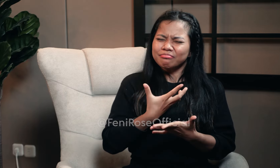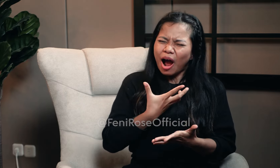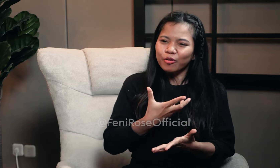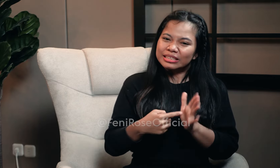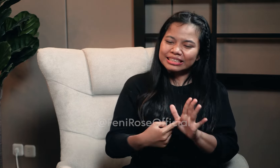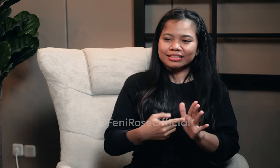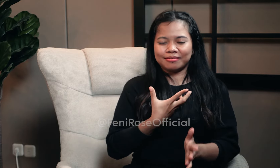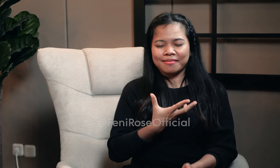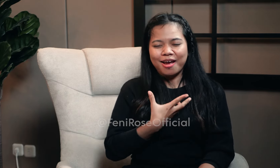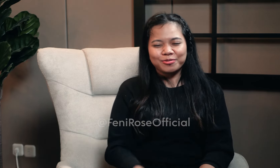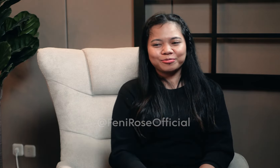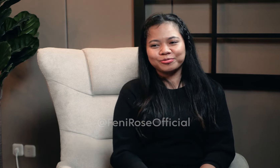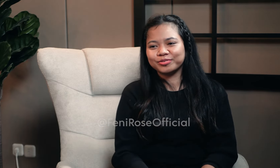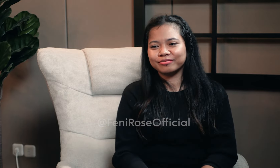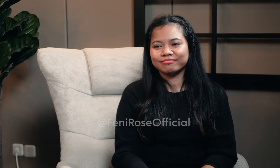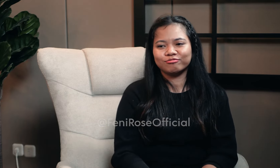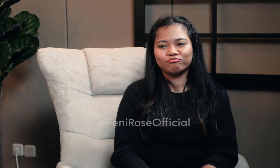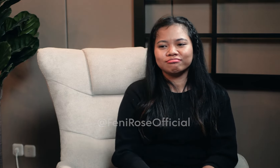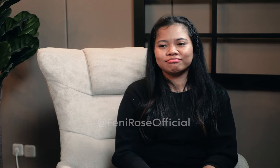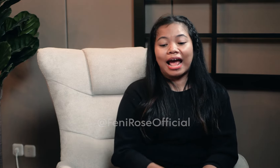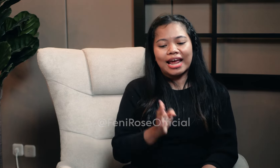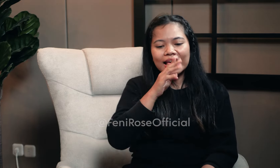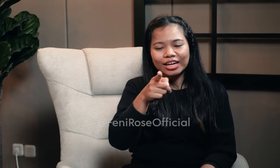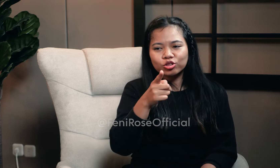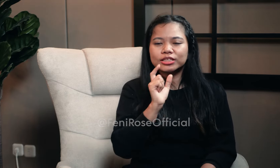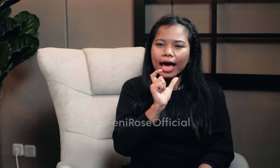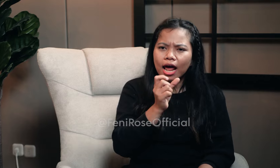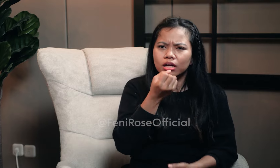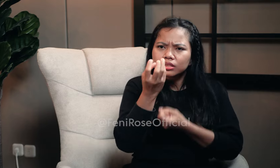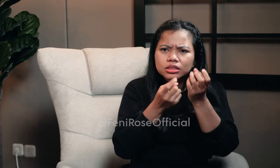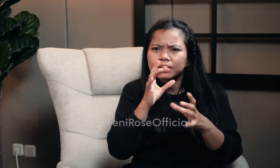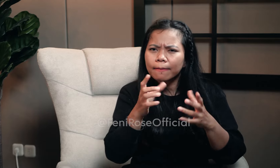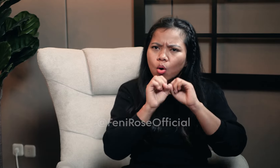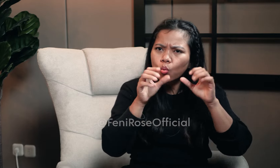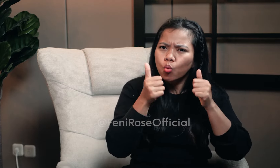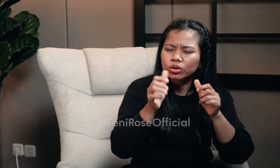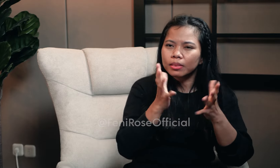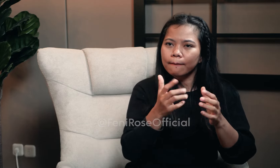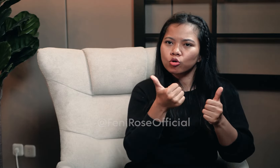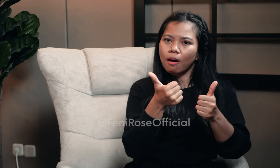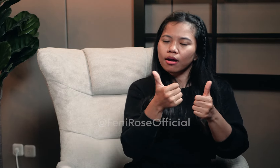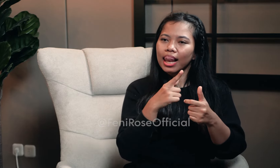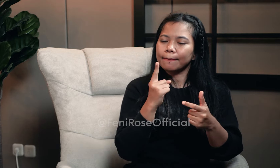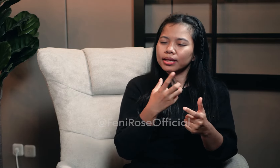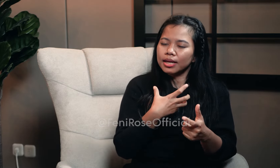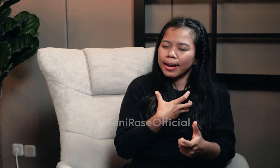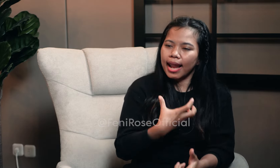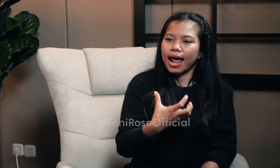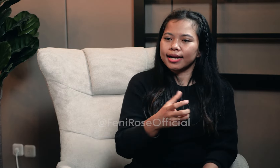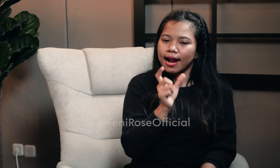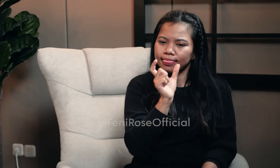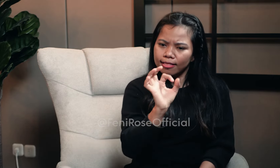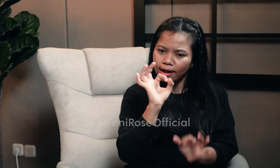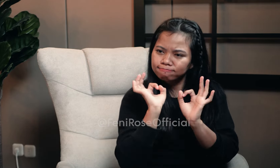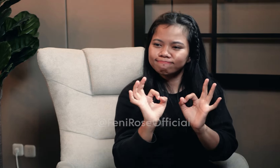tuli semuanya bagaimana teman-teman t itu tampil Nah itulah ada alasannya Bagaimana sekarang Saya diberikan ke kesempatan